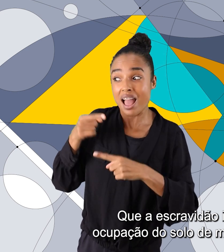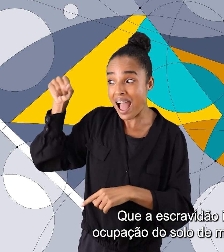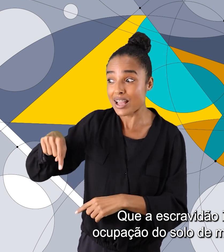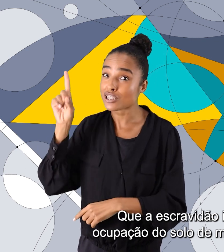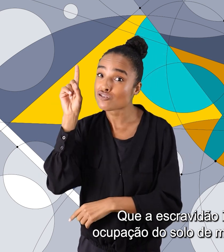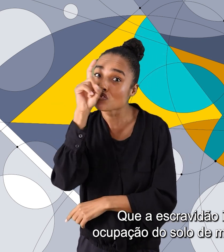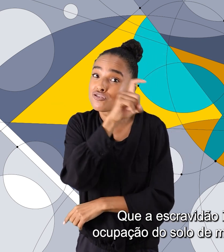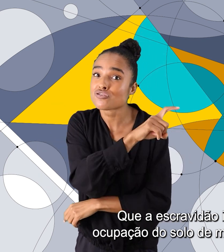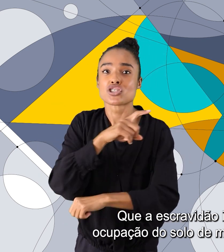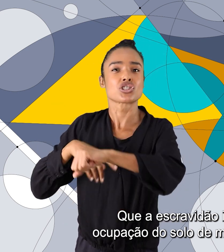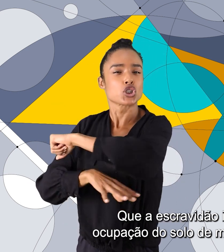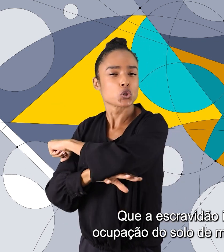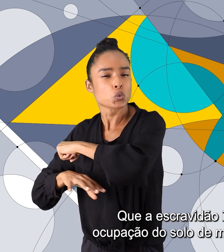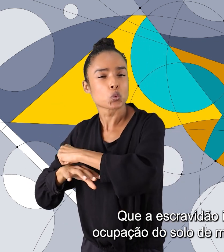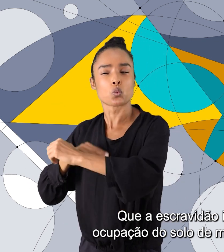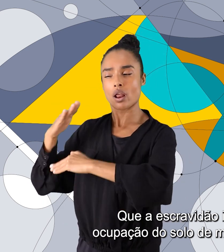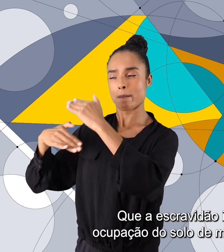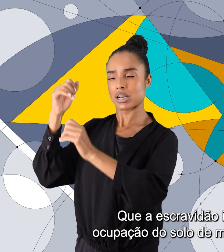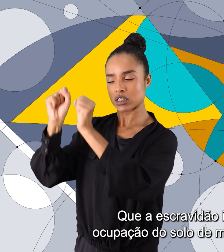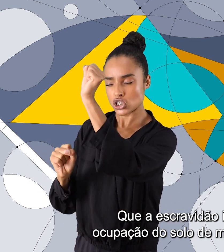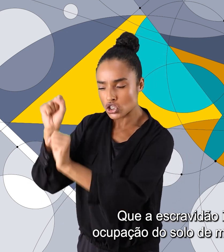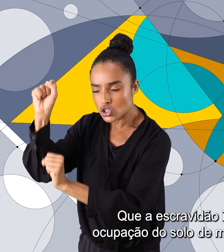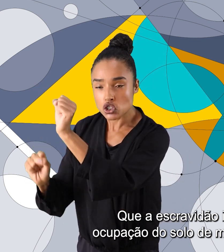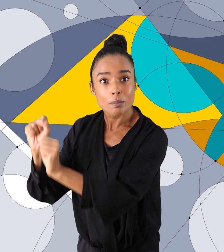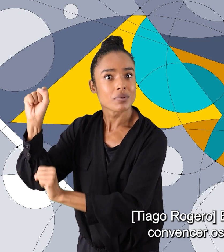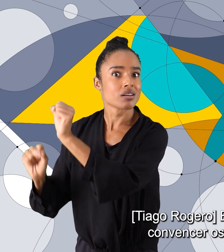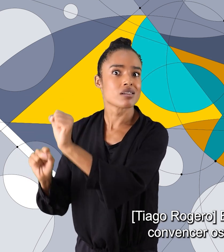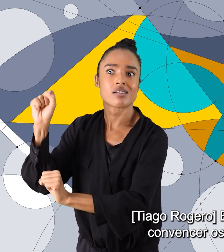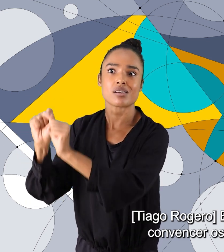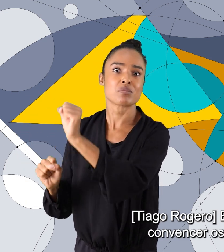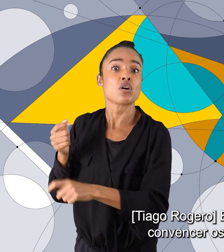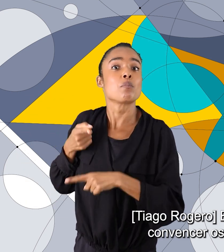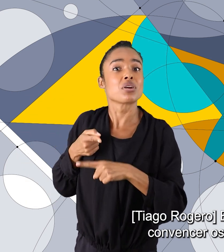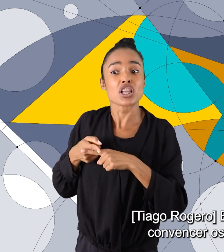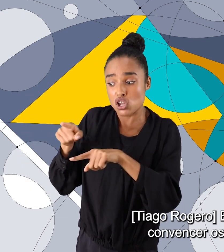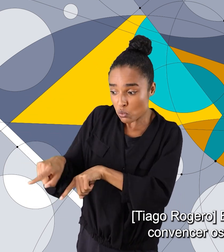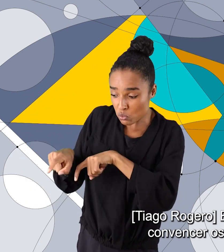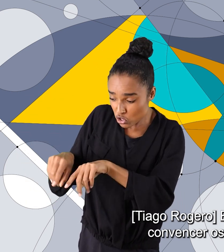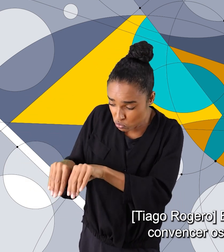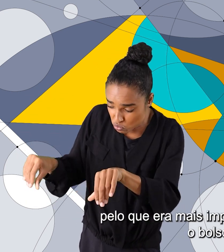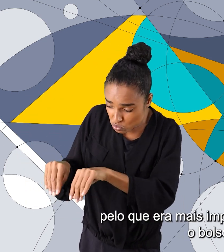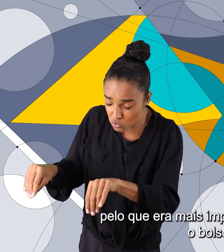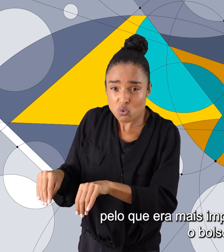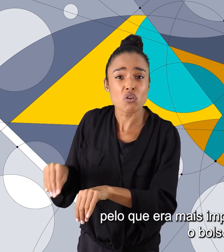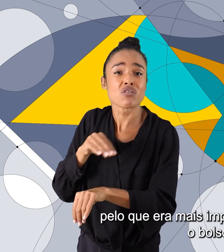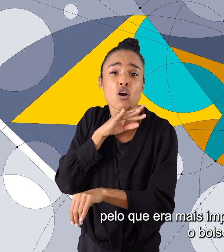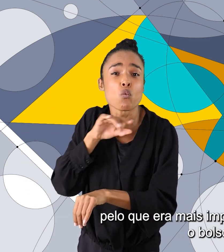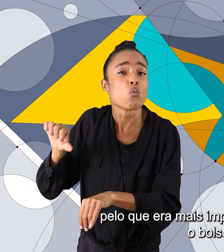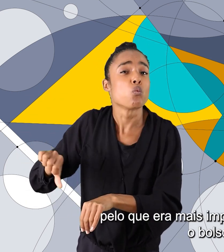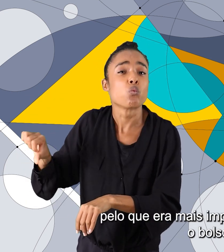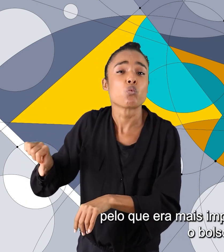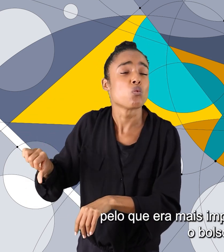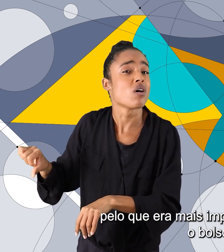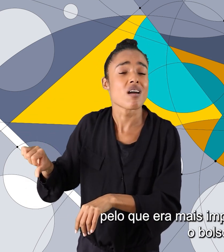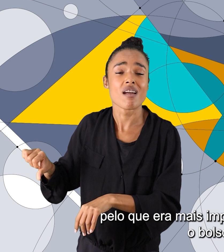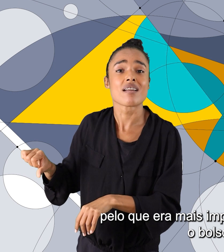impossibilita a ocupação do solo de maneira inteligente. E ele tentou convencer os colegas pelo que era mais importante